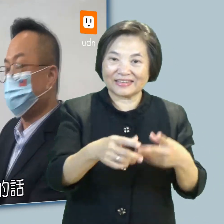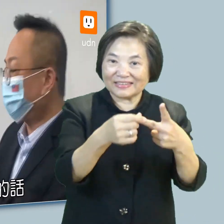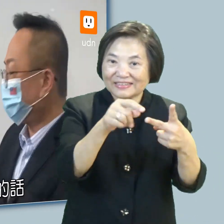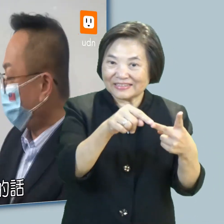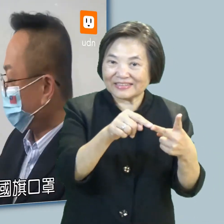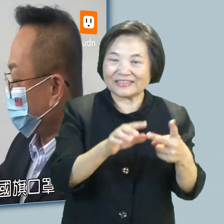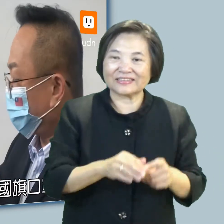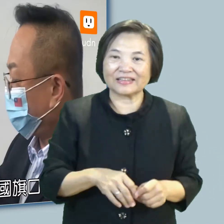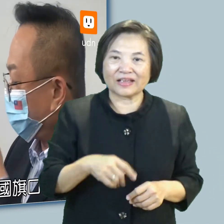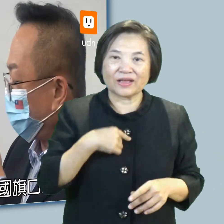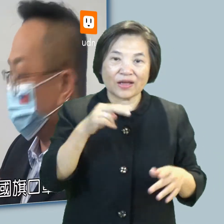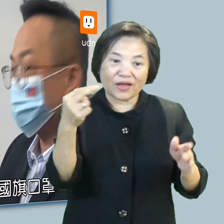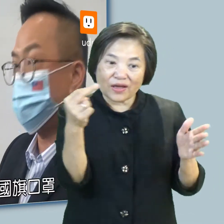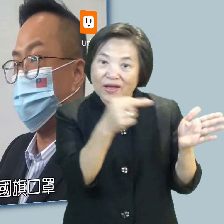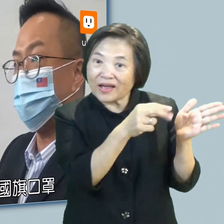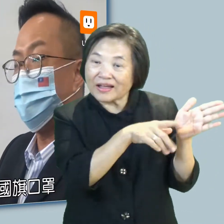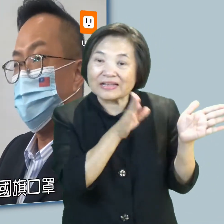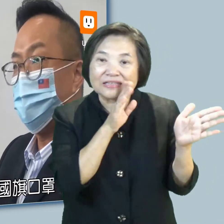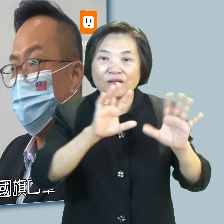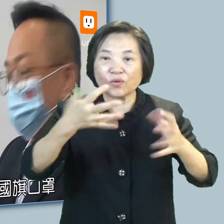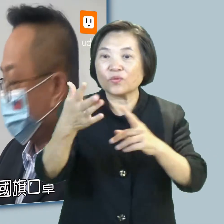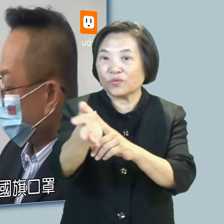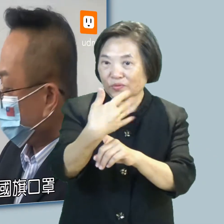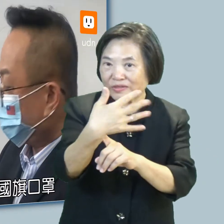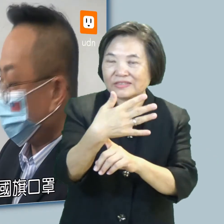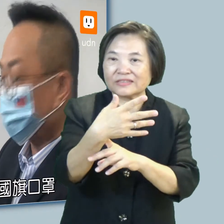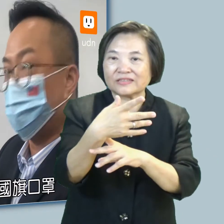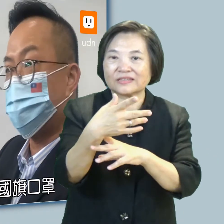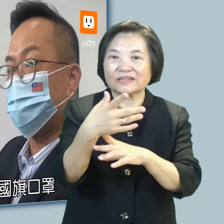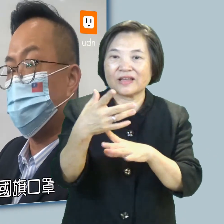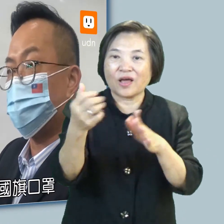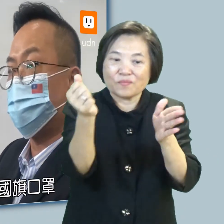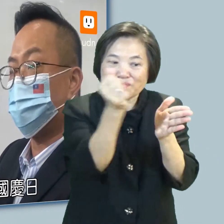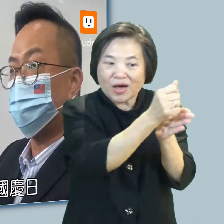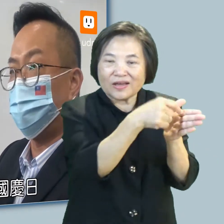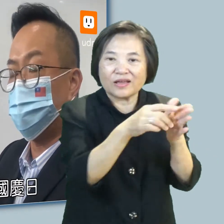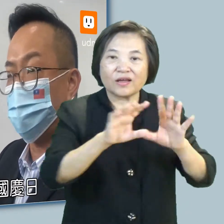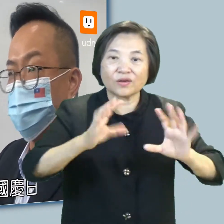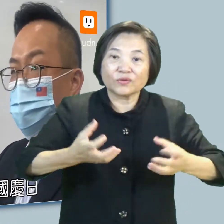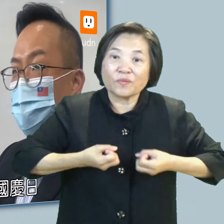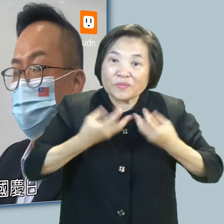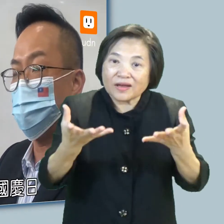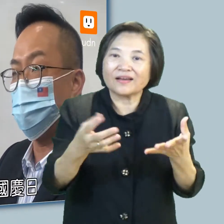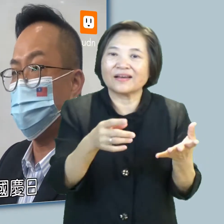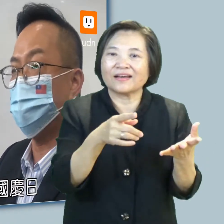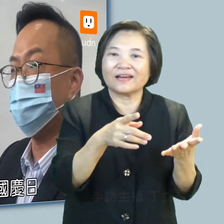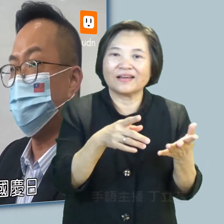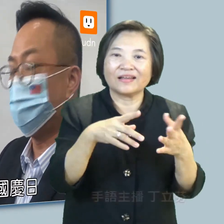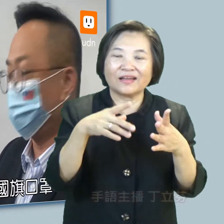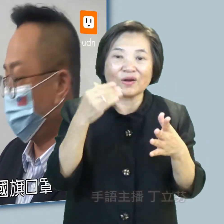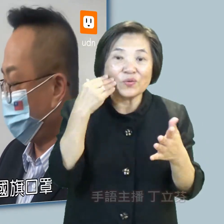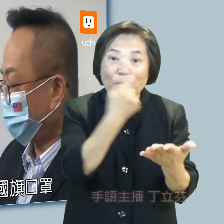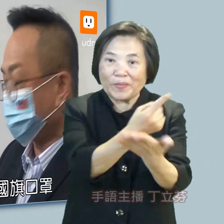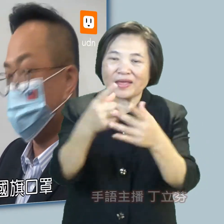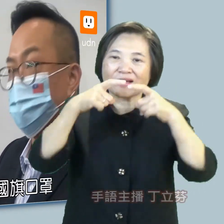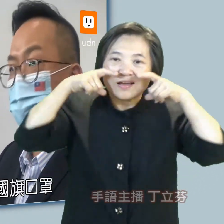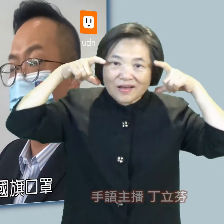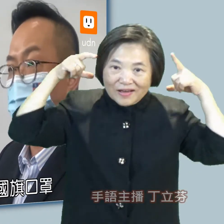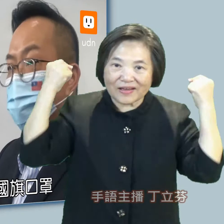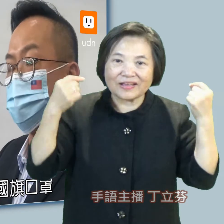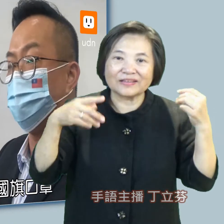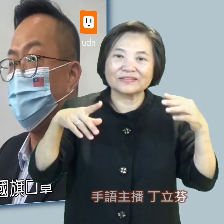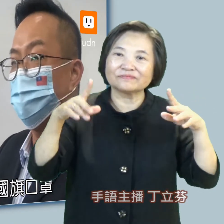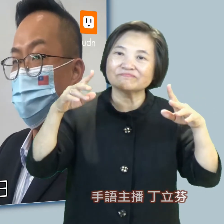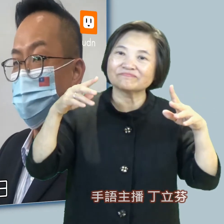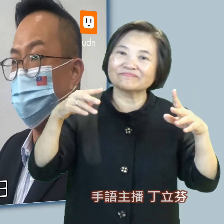在第二个部分的话，大家可以看到这是国旗口罩，就是我们双十节国庆日我们可以戴上这个